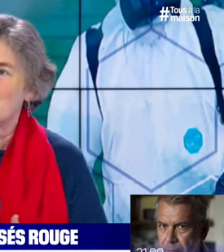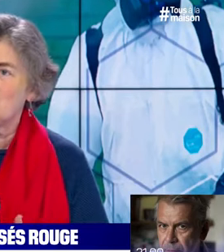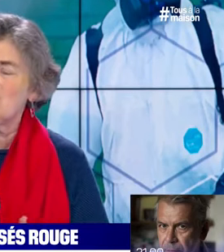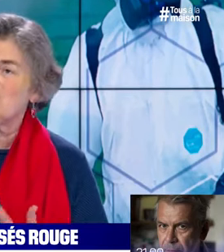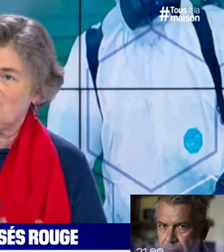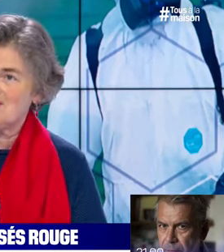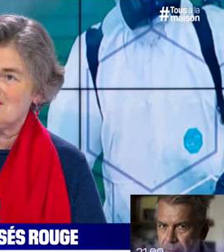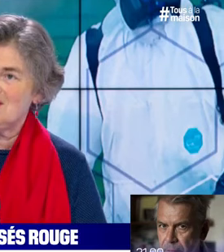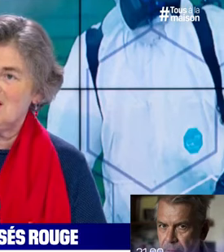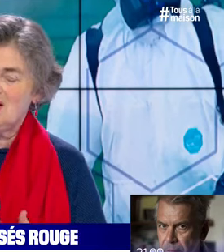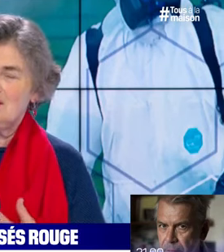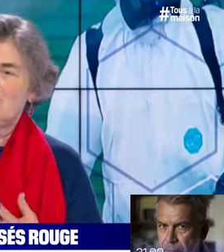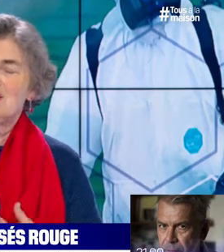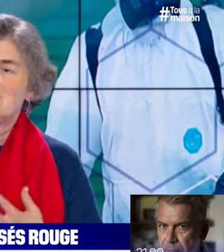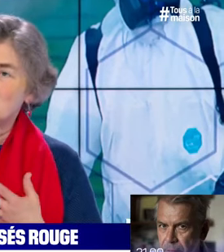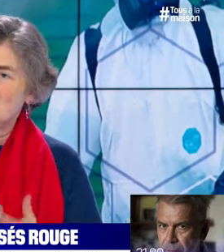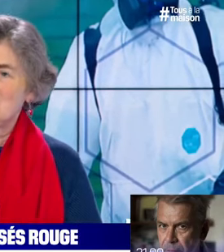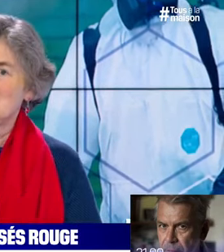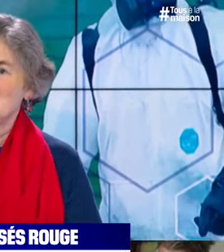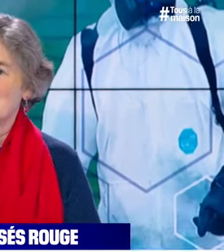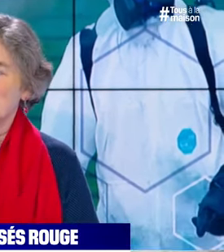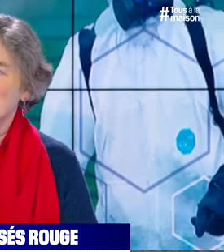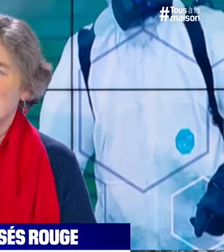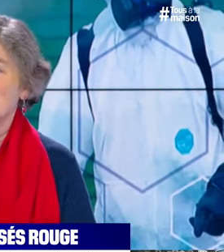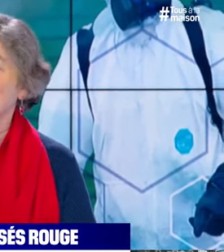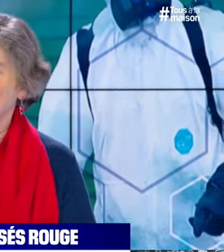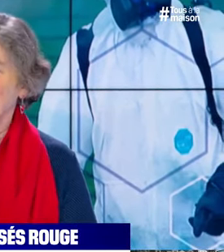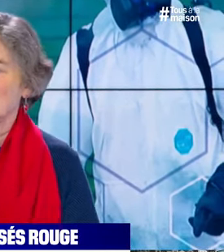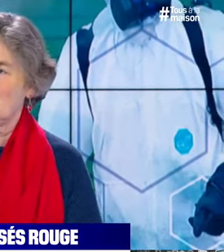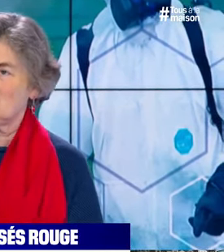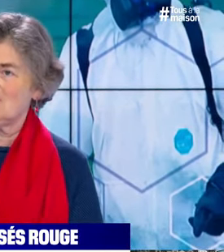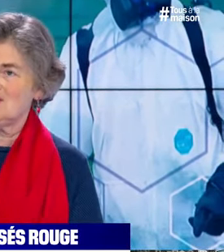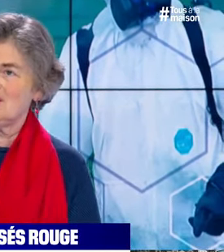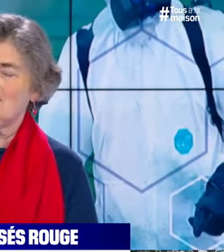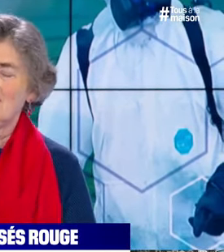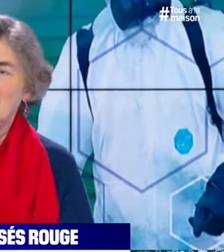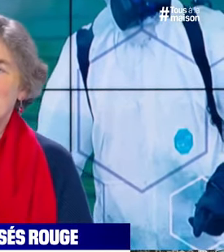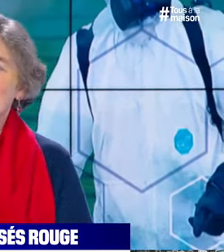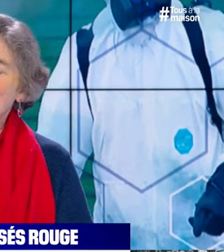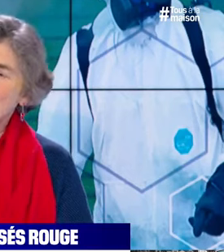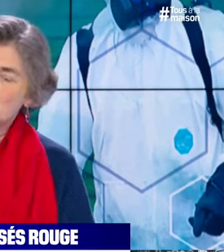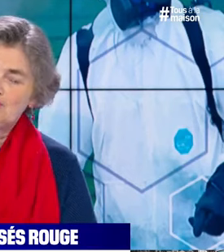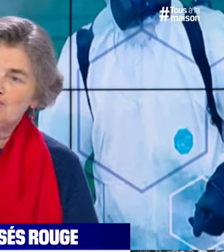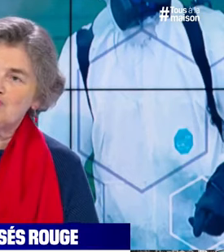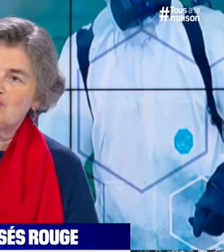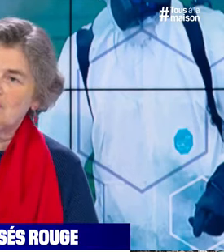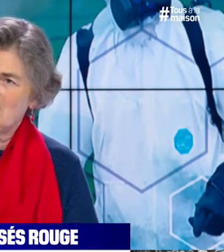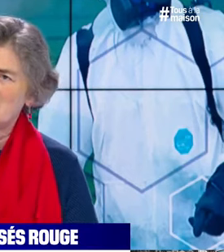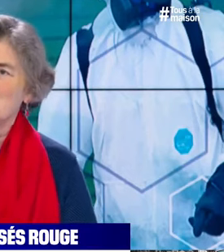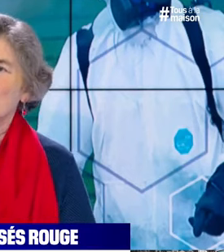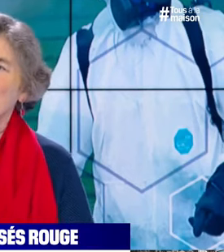technique, puisse faire face. Mais c'est une maladie qui reste une maladie qui guérit dans la majorité des cas et qui malheureusement